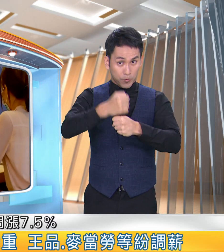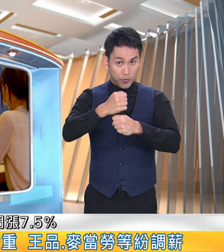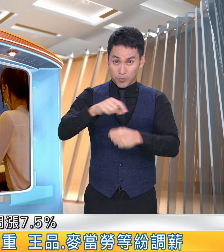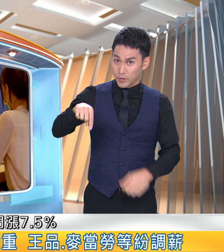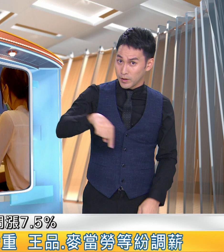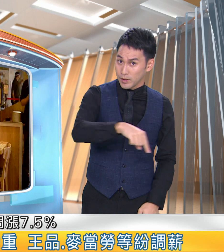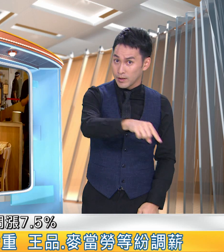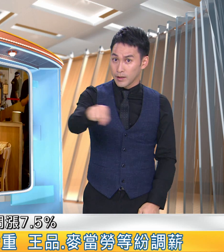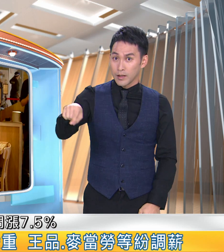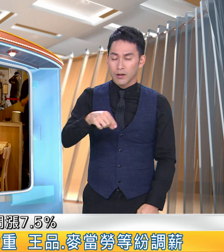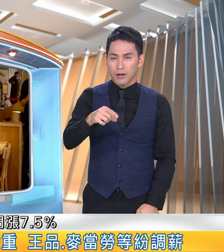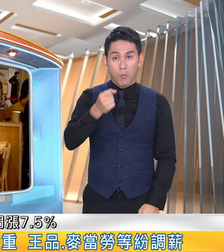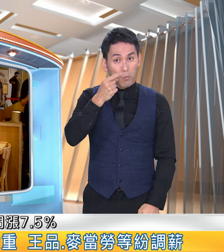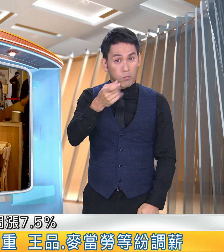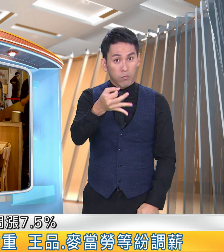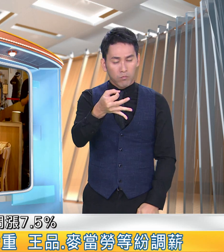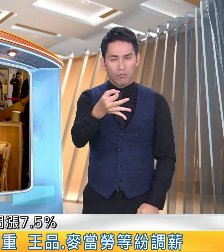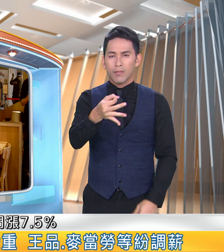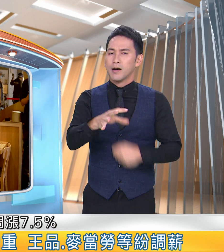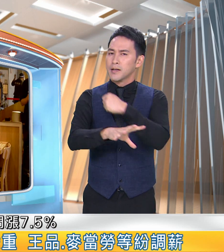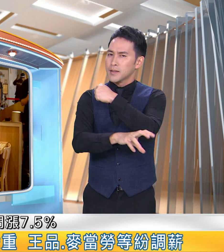薪调涨7.5%，